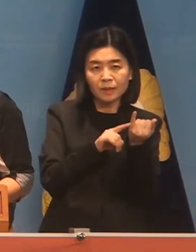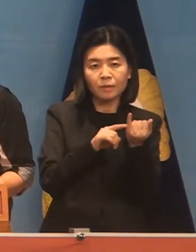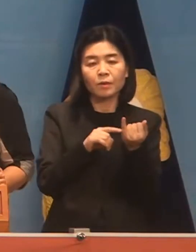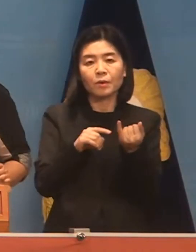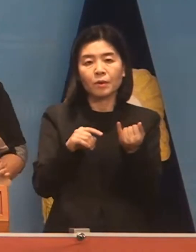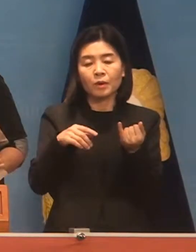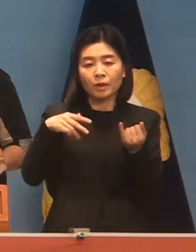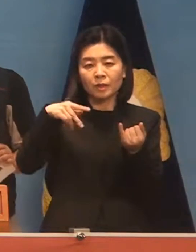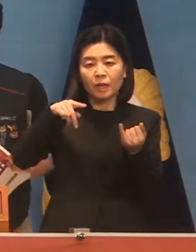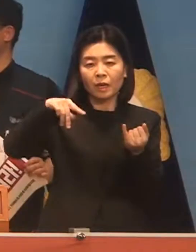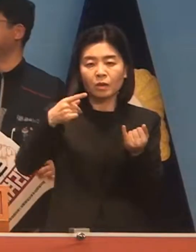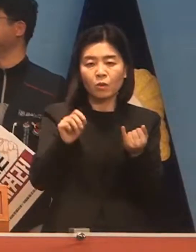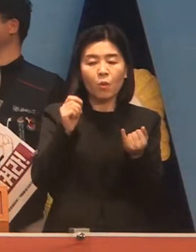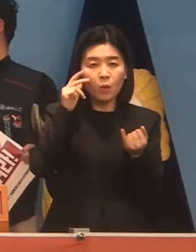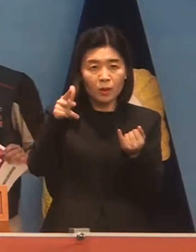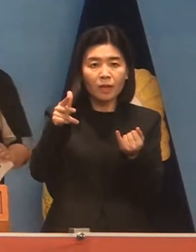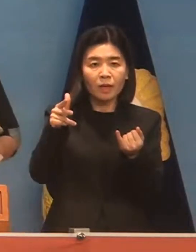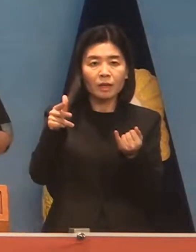주시겠습니다.